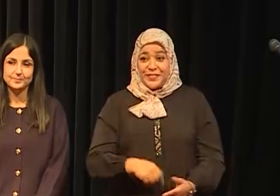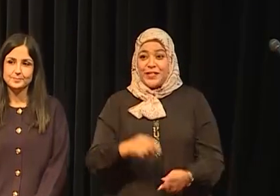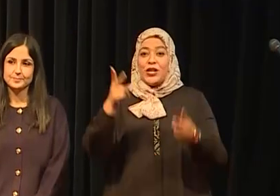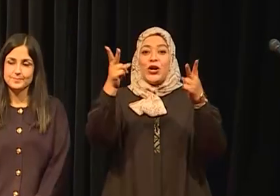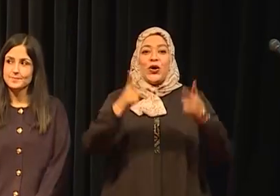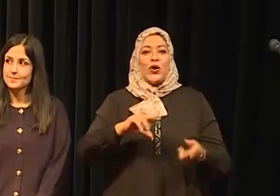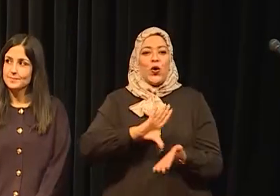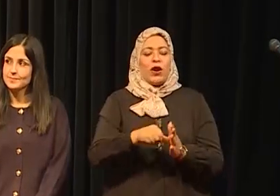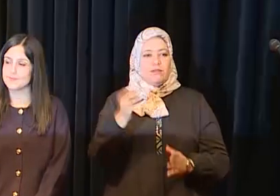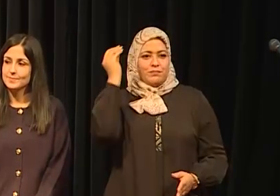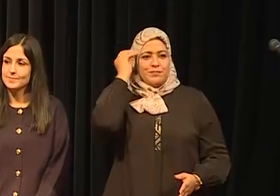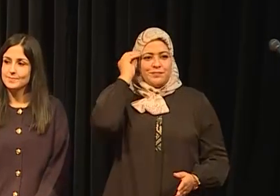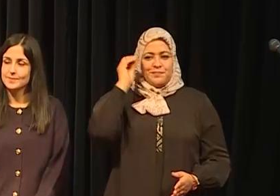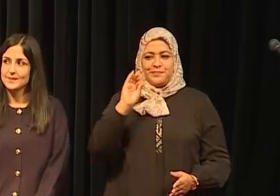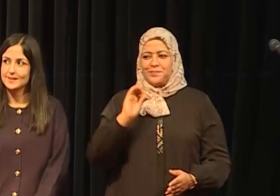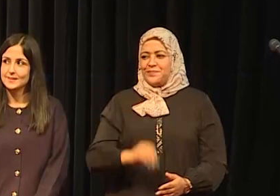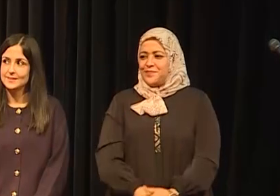هنا على كل على بال.